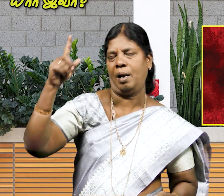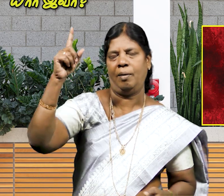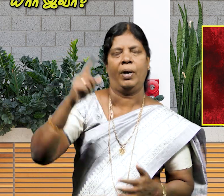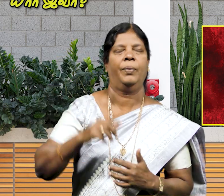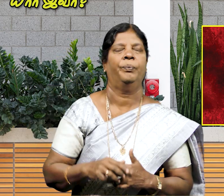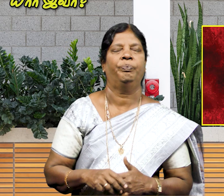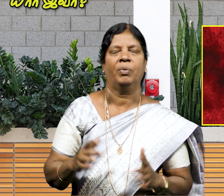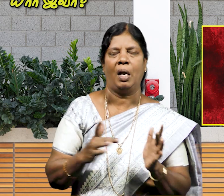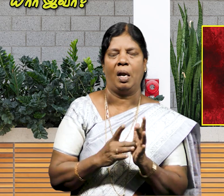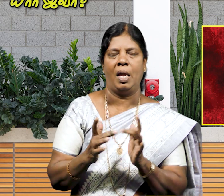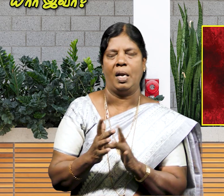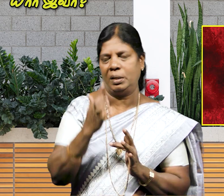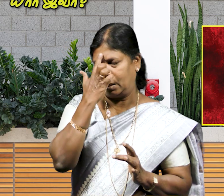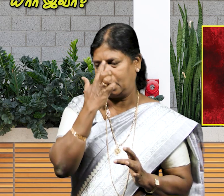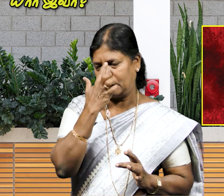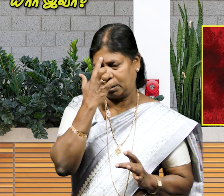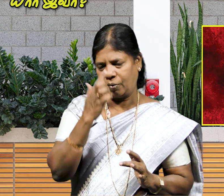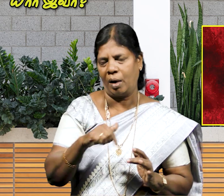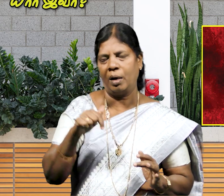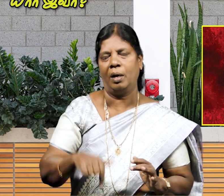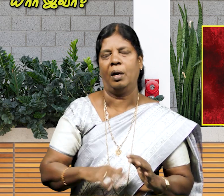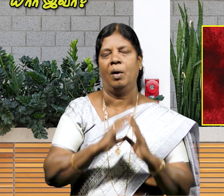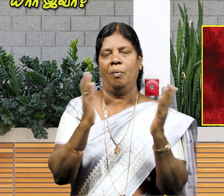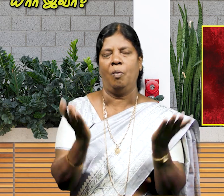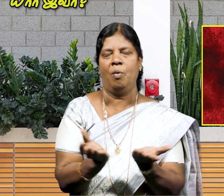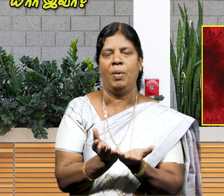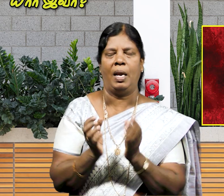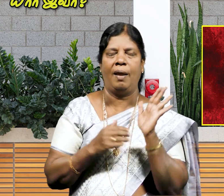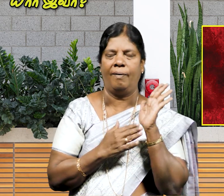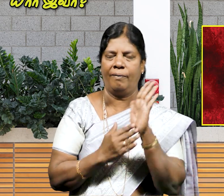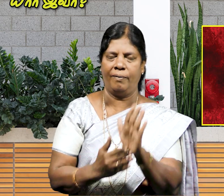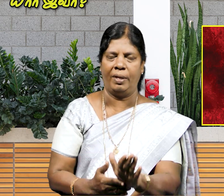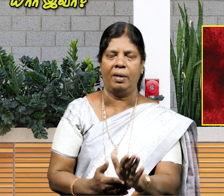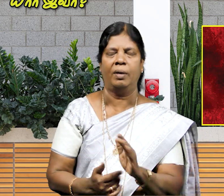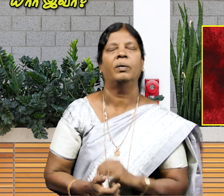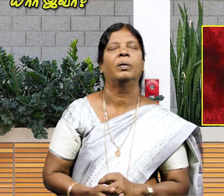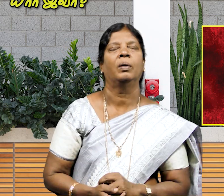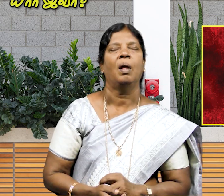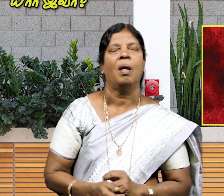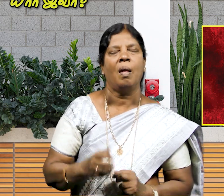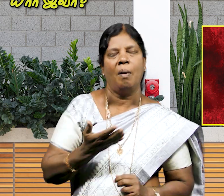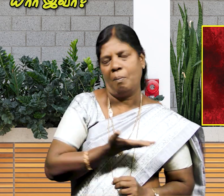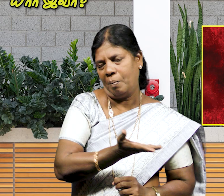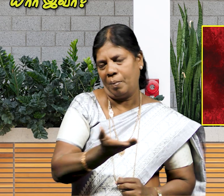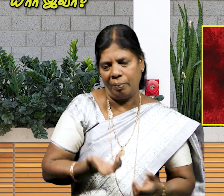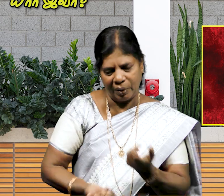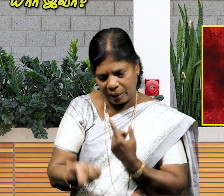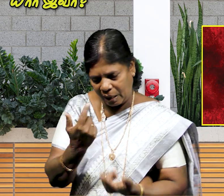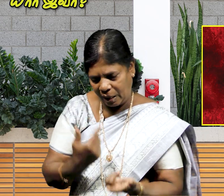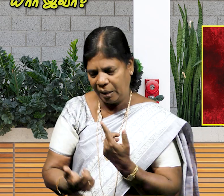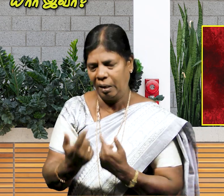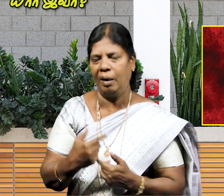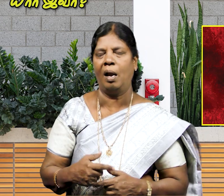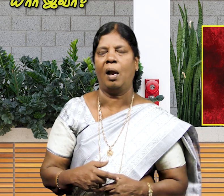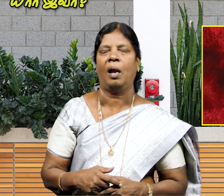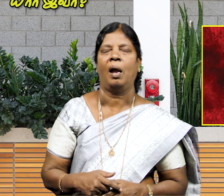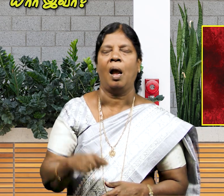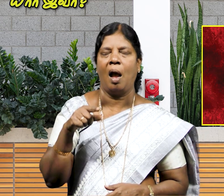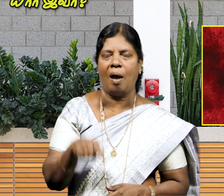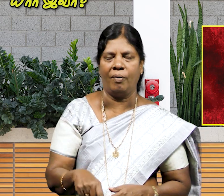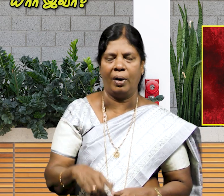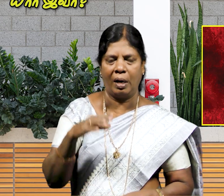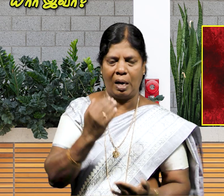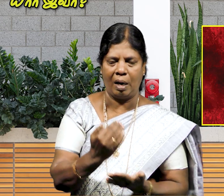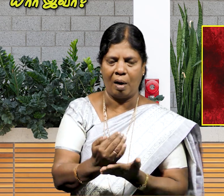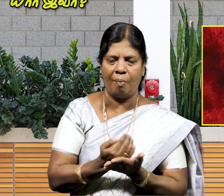ஆண்டவரே, இயேசு கிறிஸ்துவாக இந்த பூமியிலே வெளிப்பட்டு மனுமக்களை தேடி